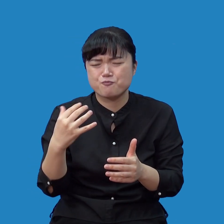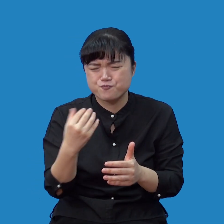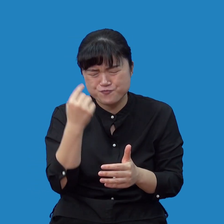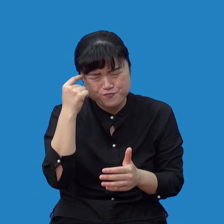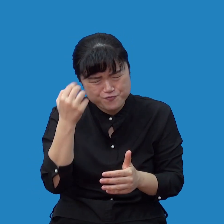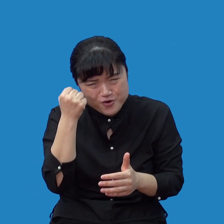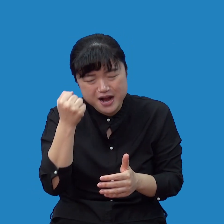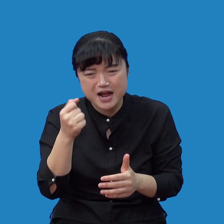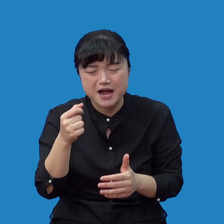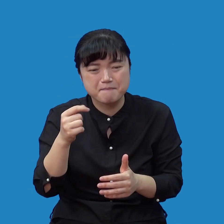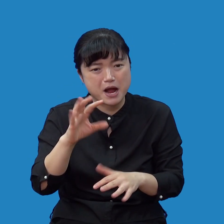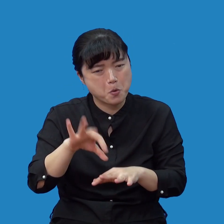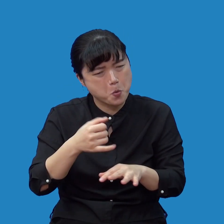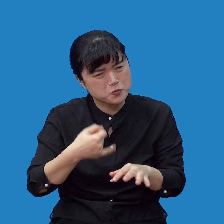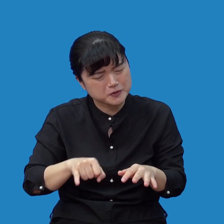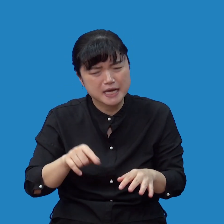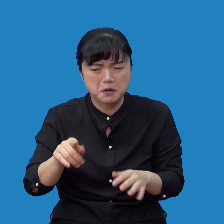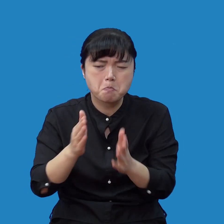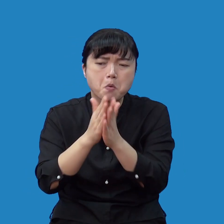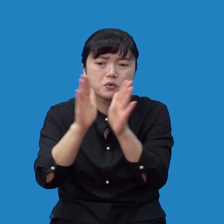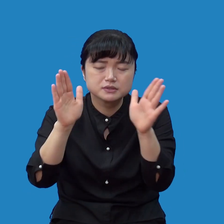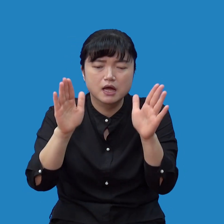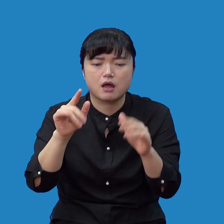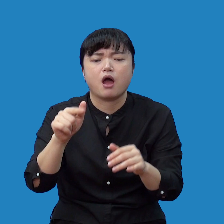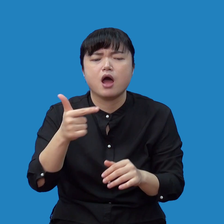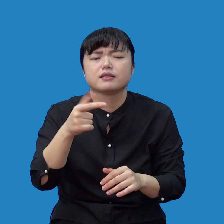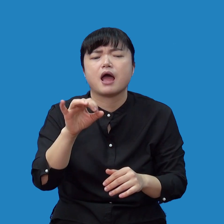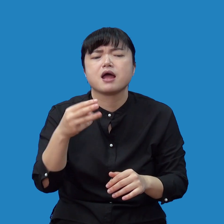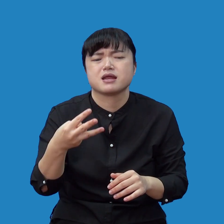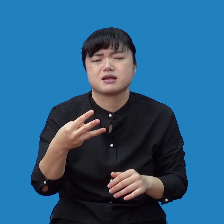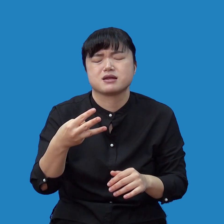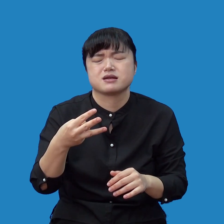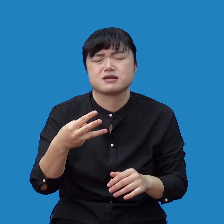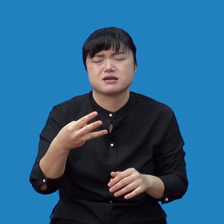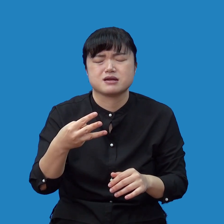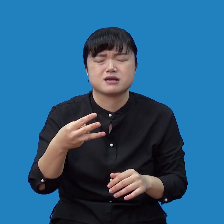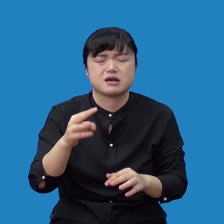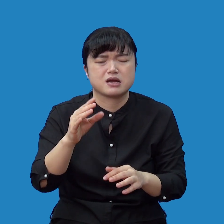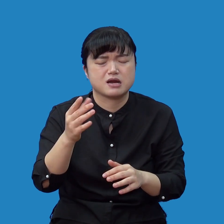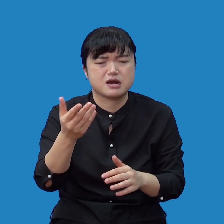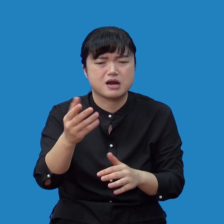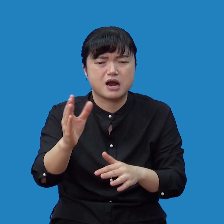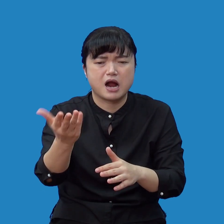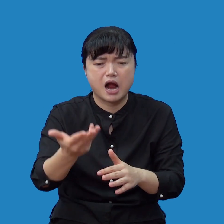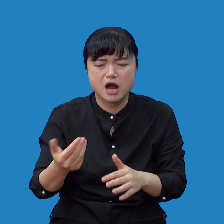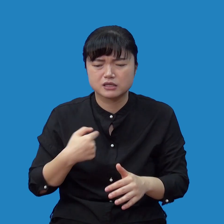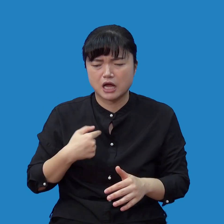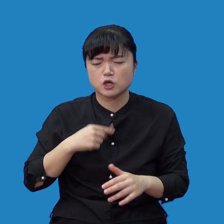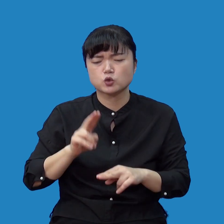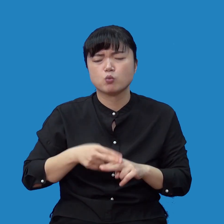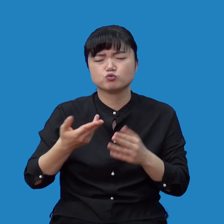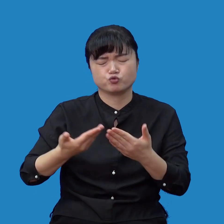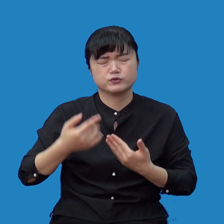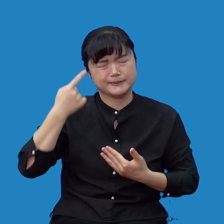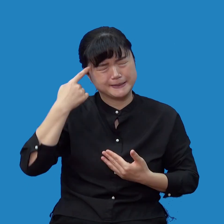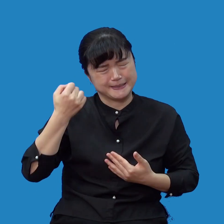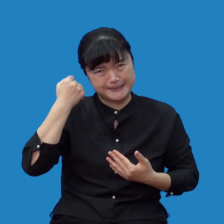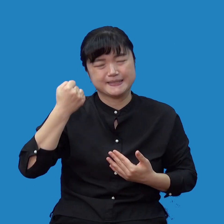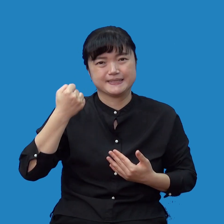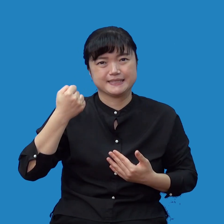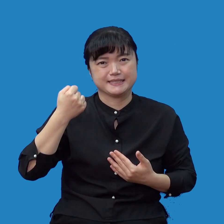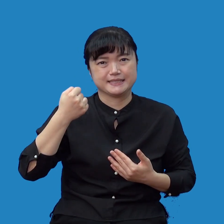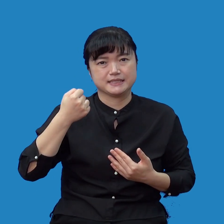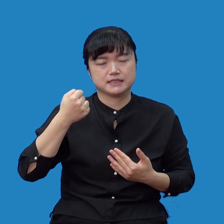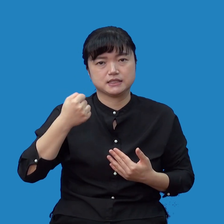공주는 이 모세를 나일이 자기에게 준 선물이라 그렇게 생각했을 겁니다. 그리고 신분상 이